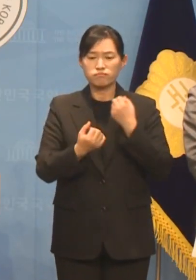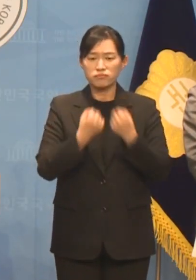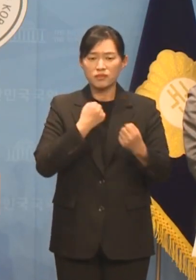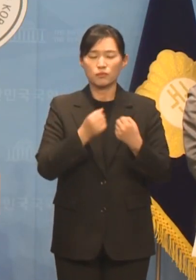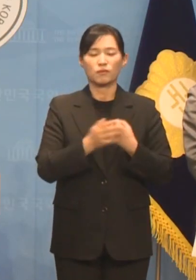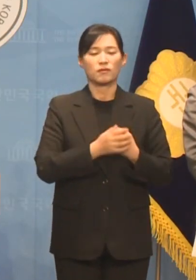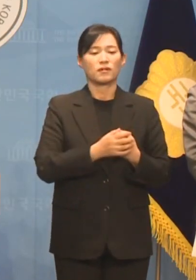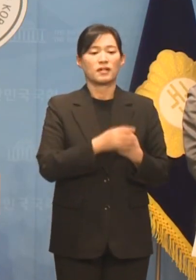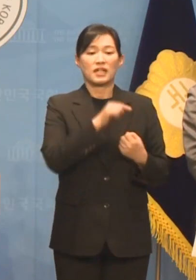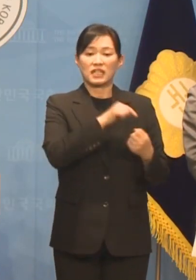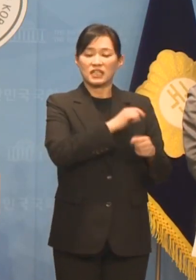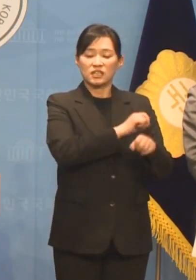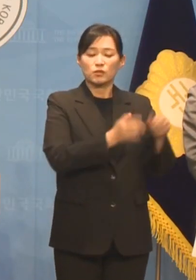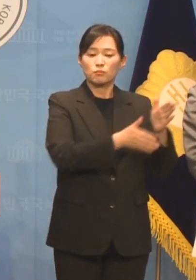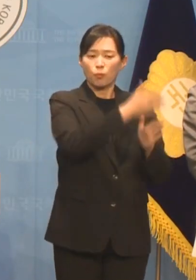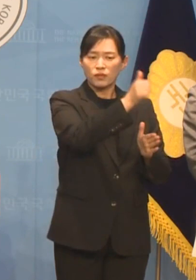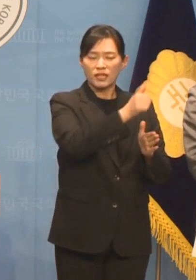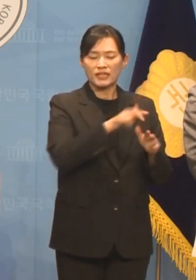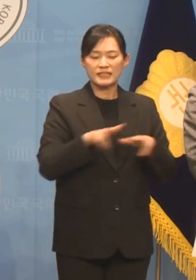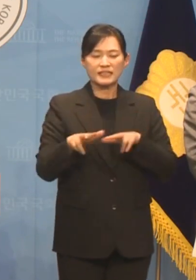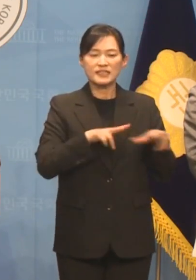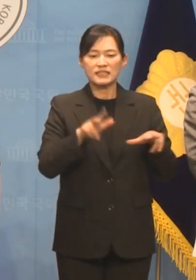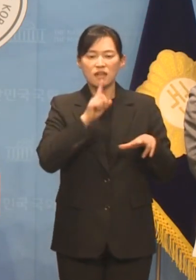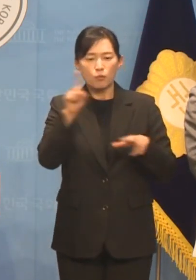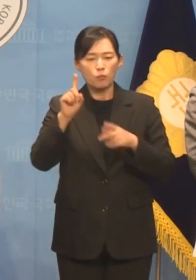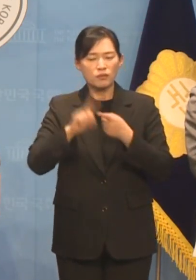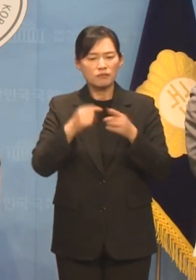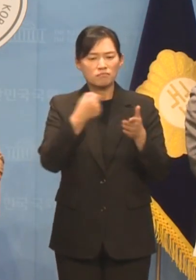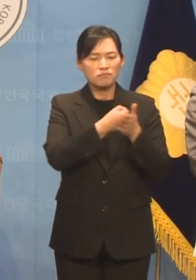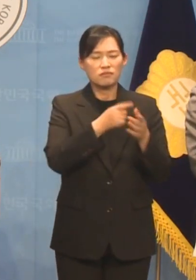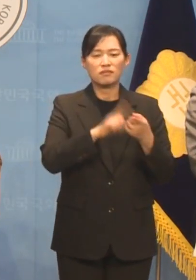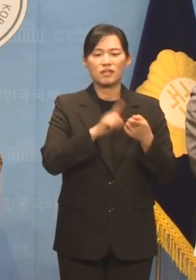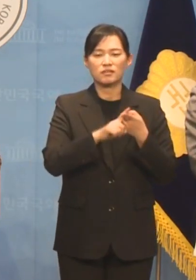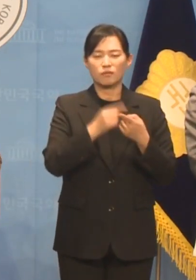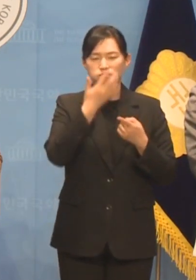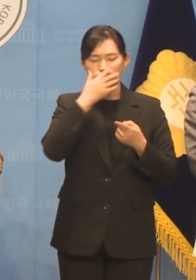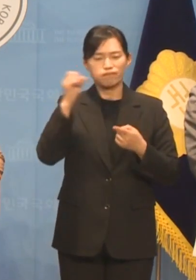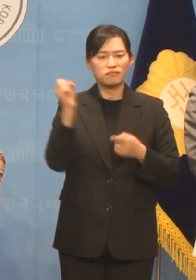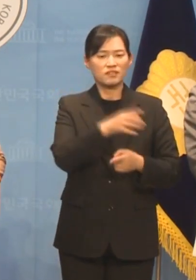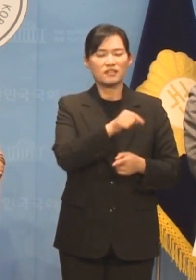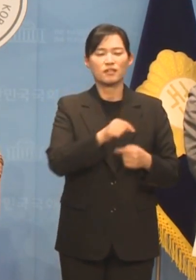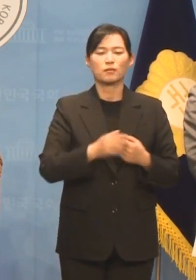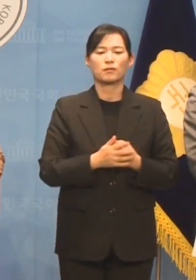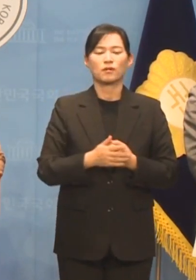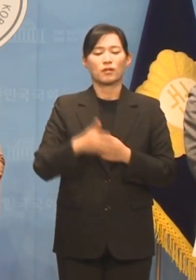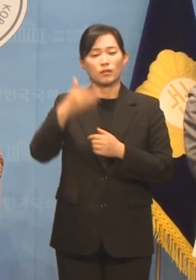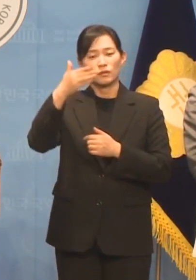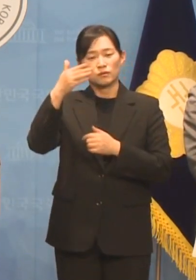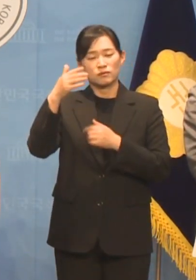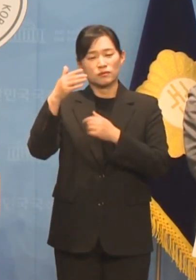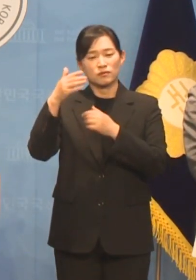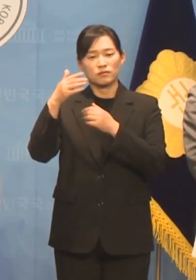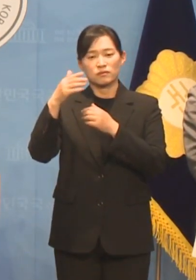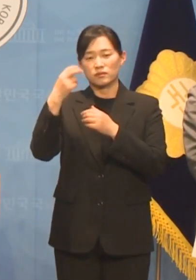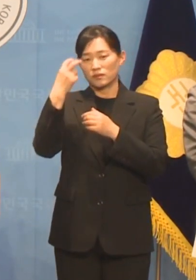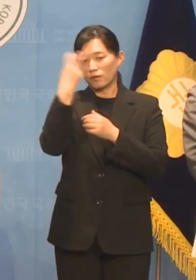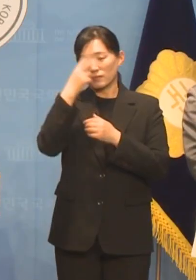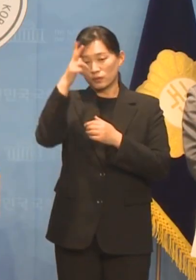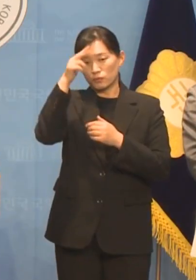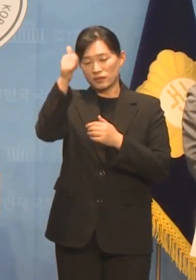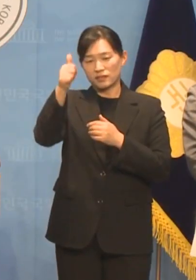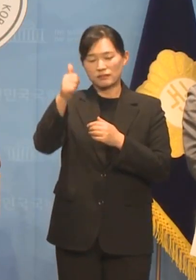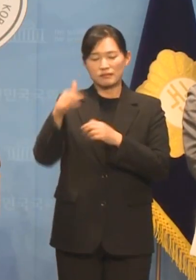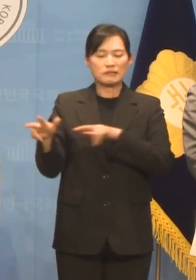검찰총장이 특수본의 즉시항고 결정에 대해서 이것을 묵살하고 총장이 이 즉시항고를